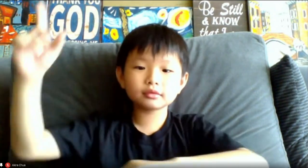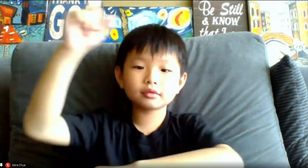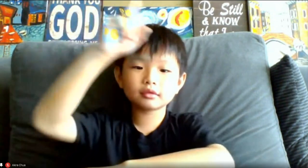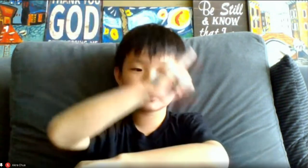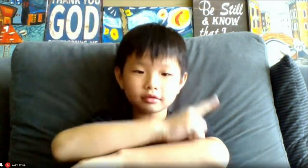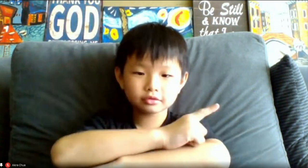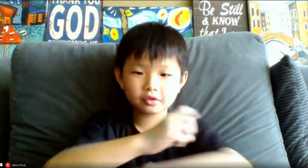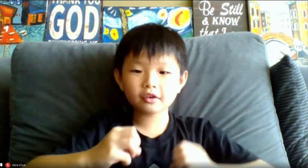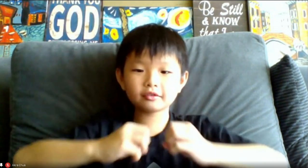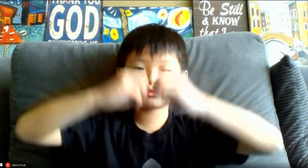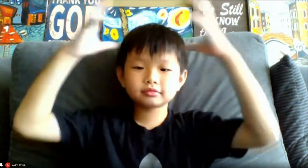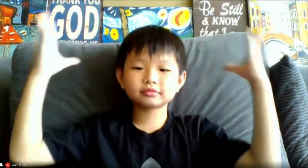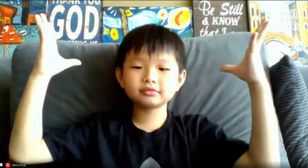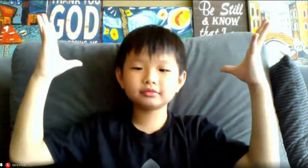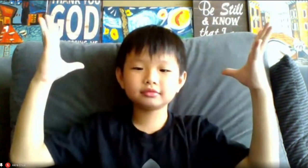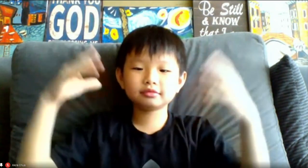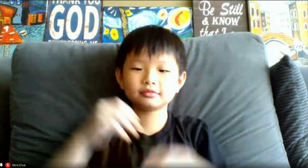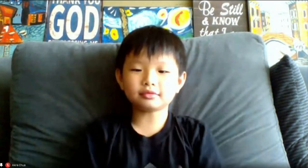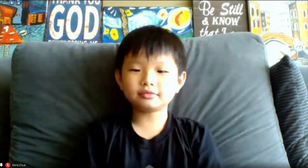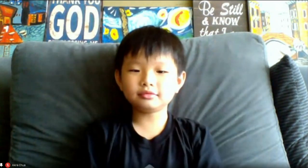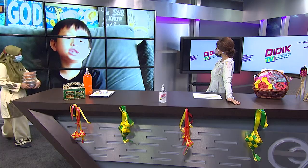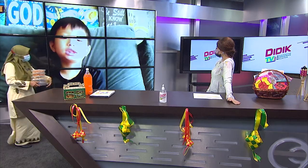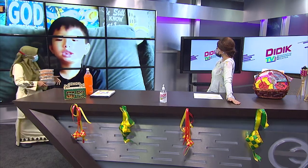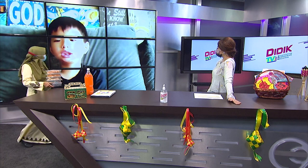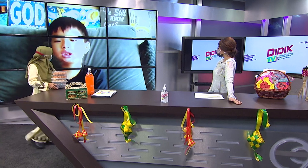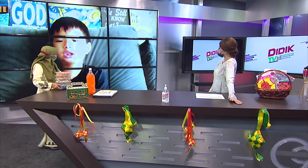Oh, wow. Eh, apa dia cakap tu?